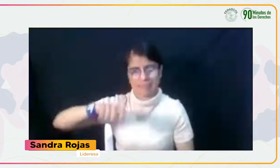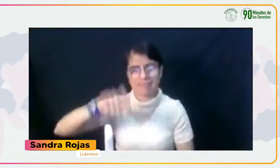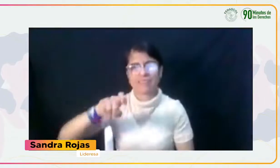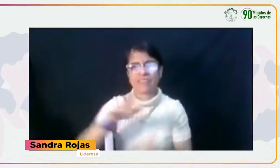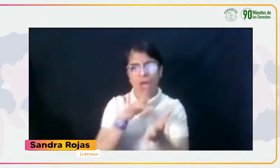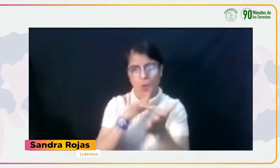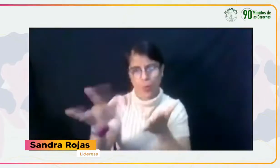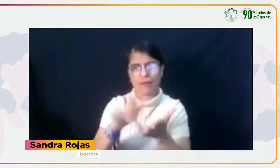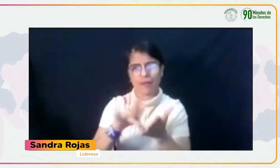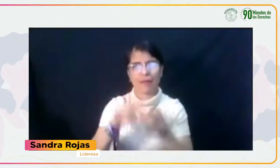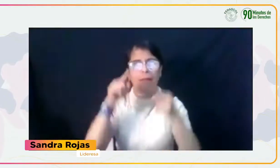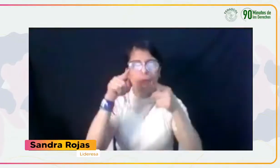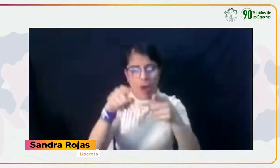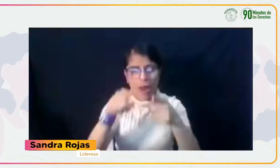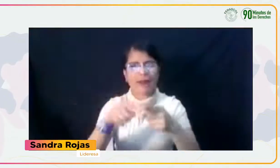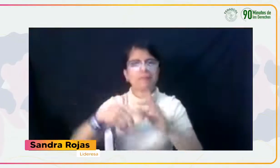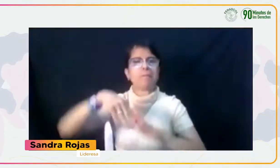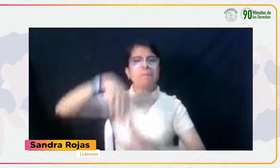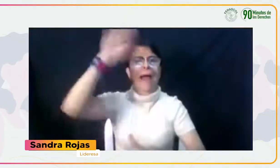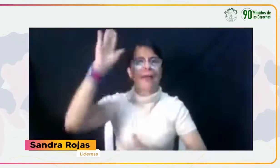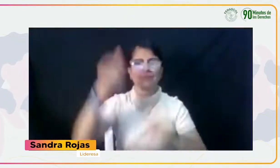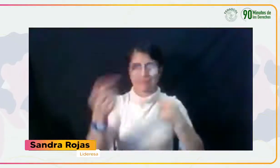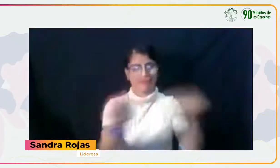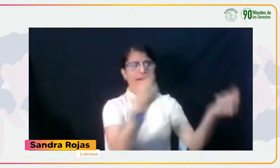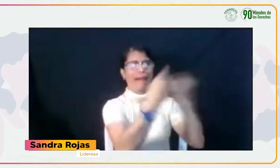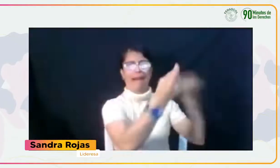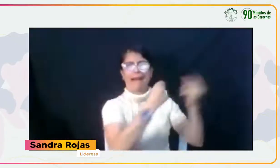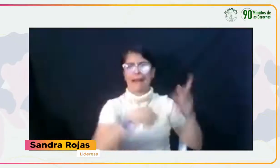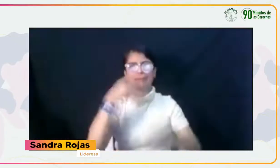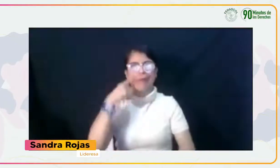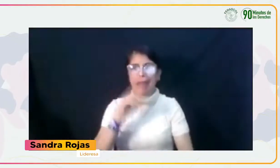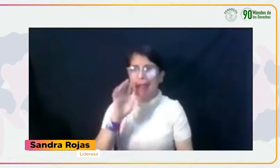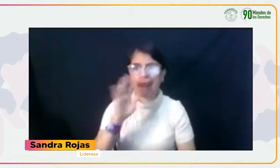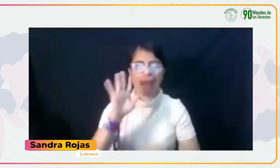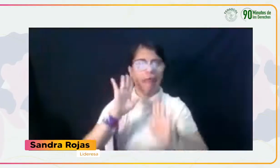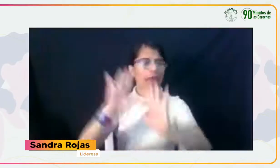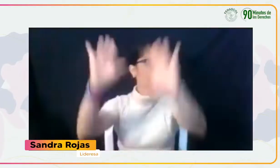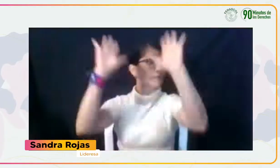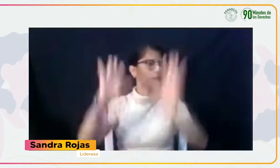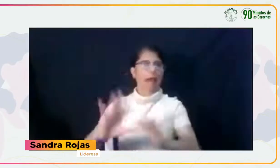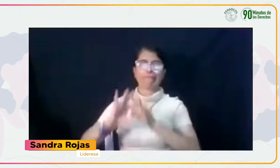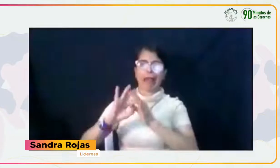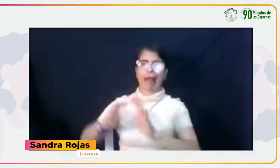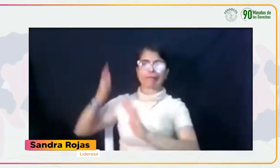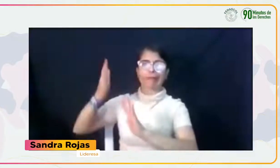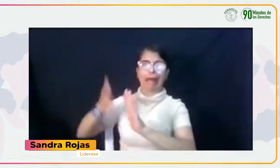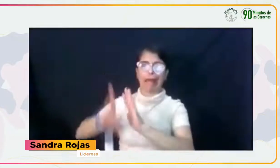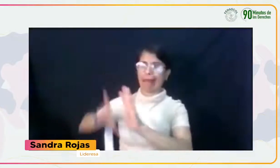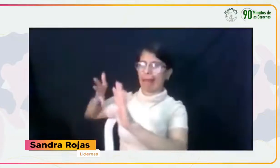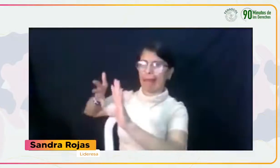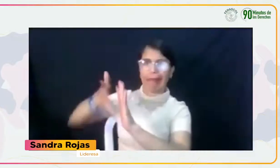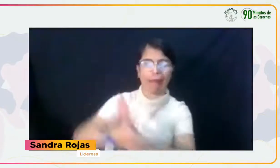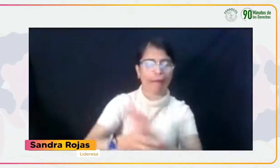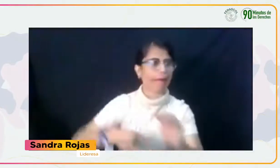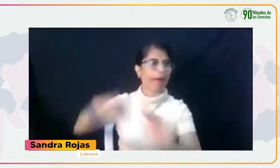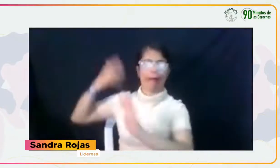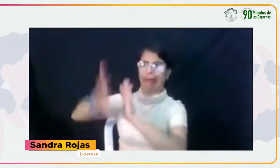trabajo para empezar a trabajar y realizar incidencia, porque siento que es necesario. No nos podemos quedar solamente con la información que se